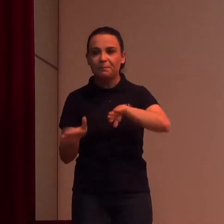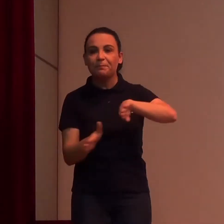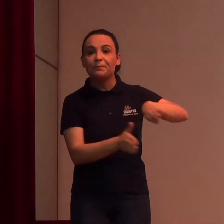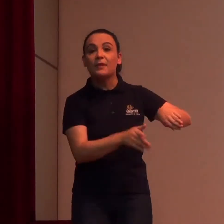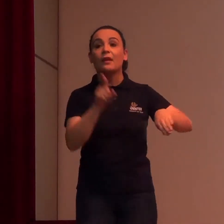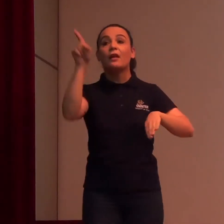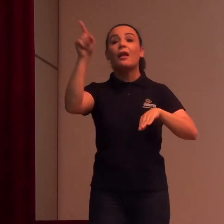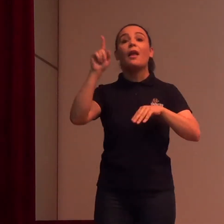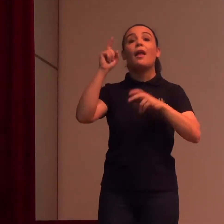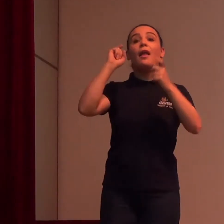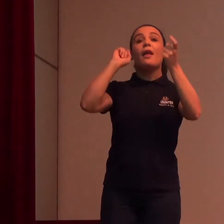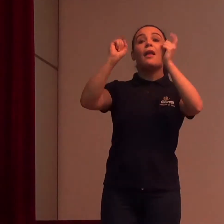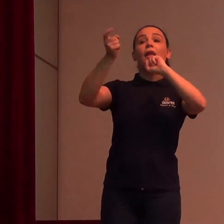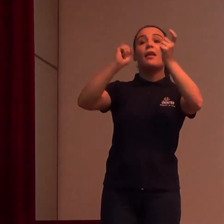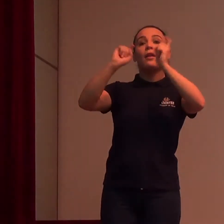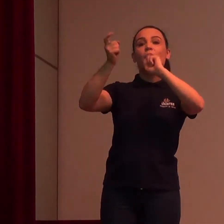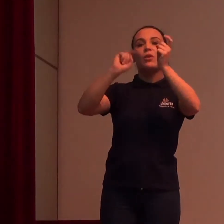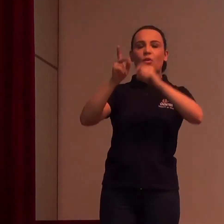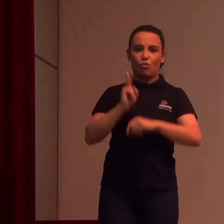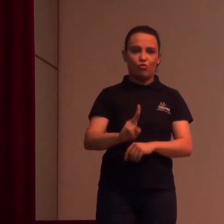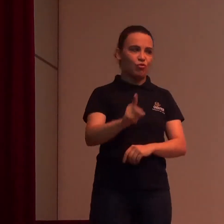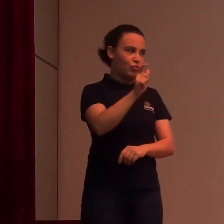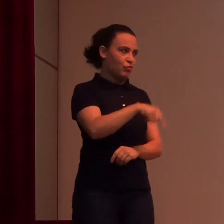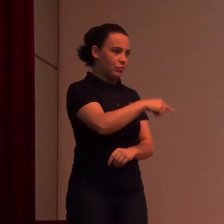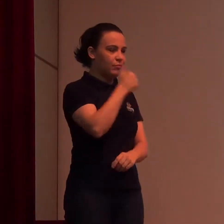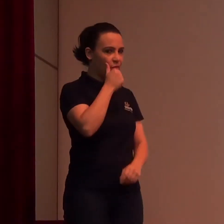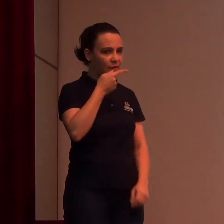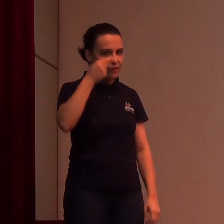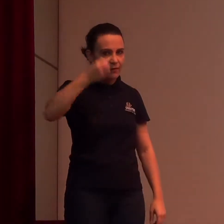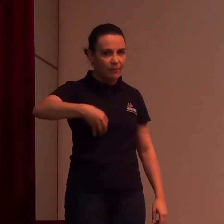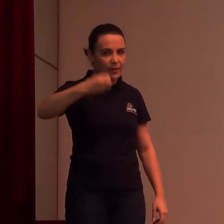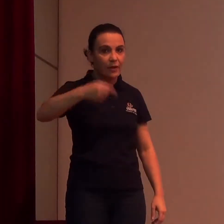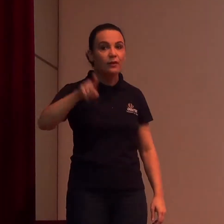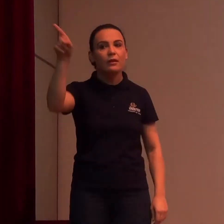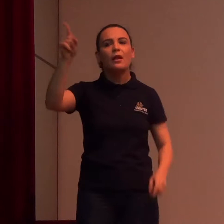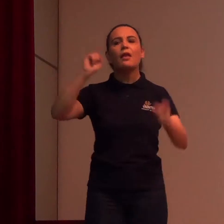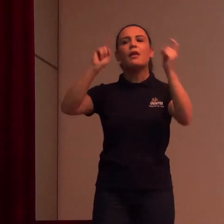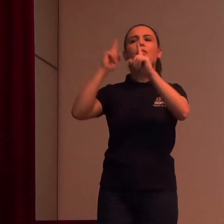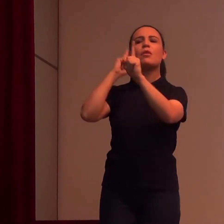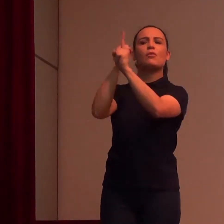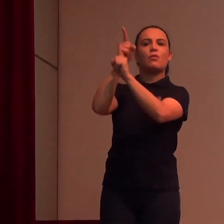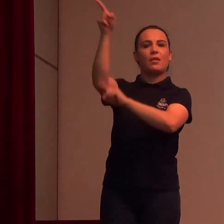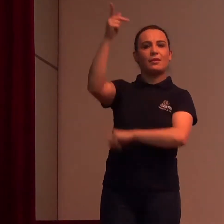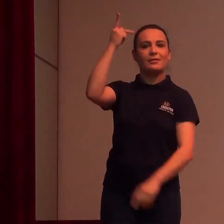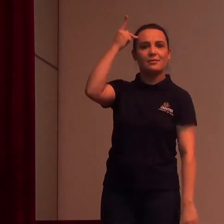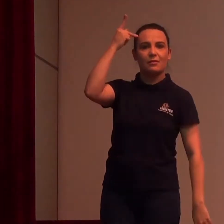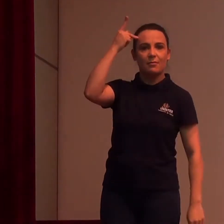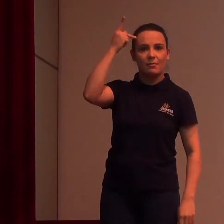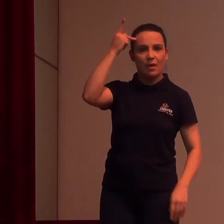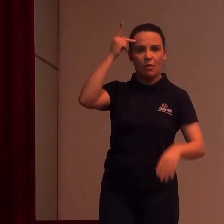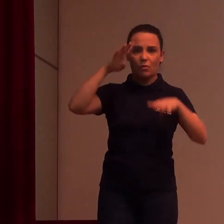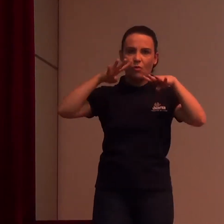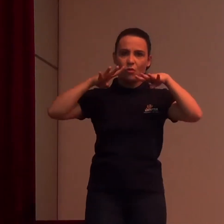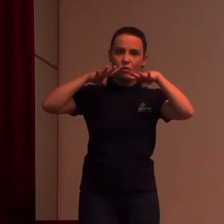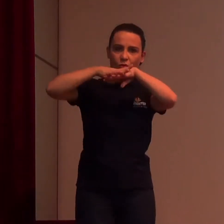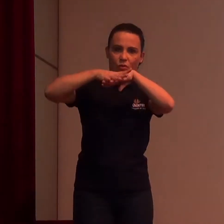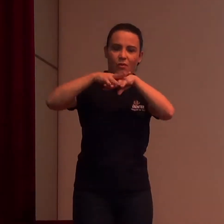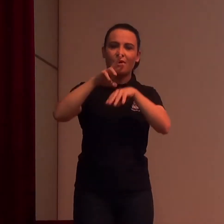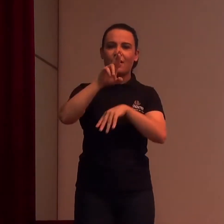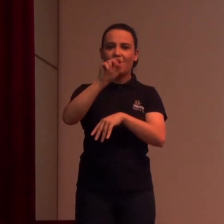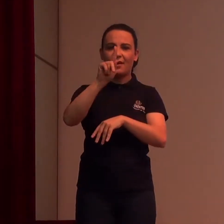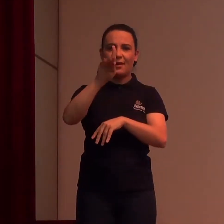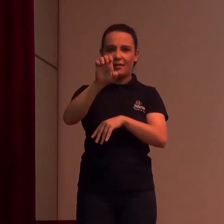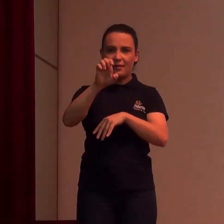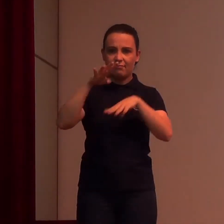ter 3 dias, 2 dias e meio, né, de encontro dessa rede, porque hoje a gente está falando com o